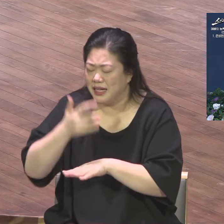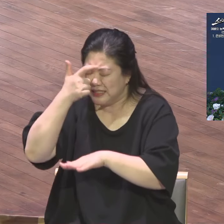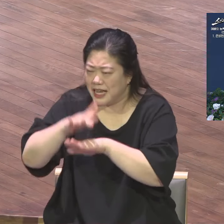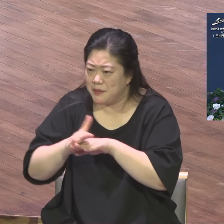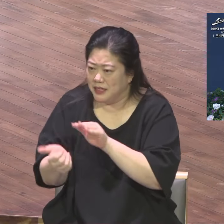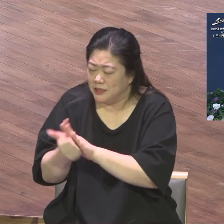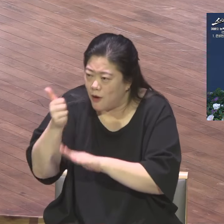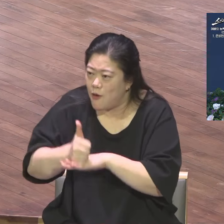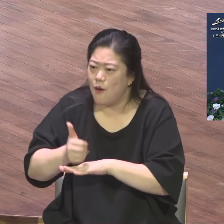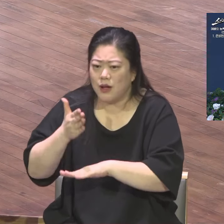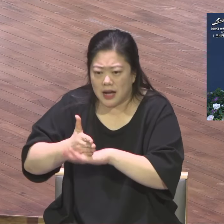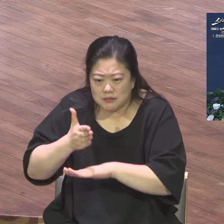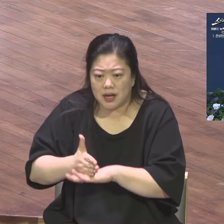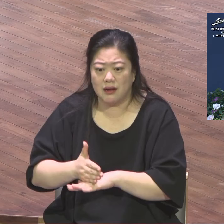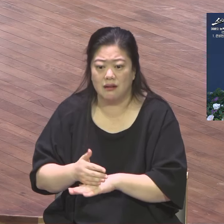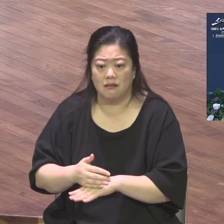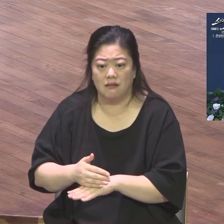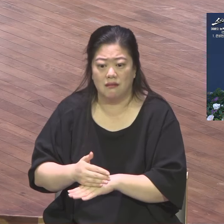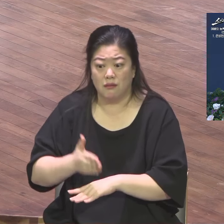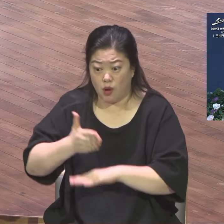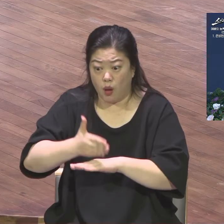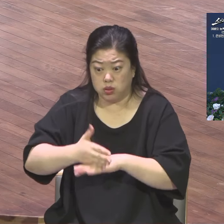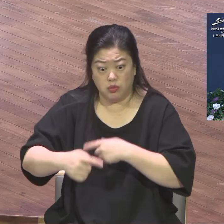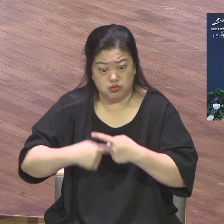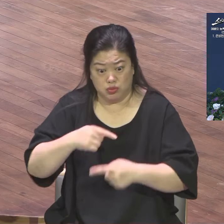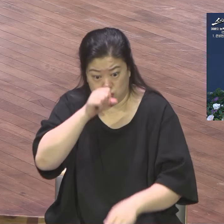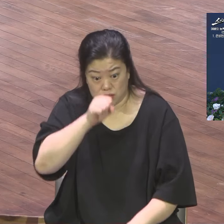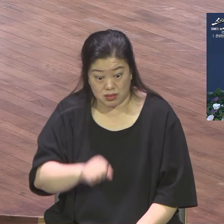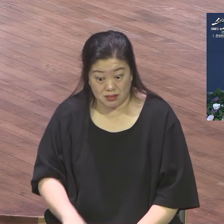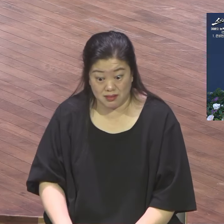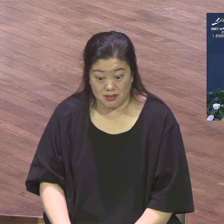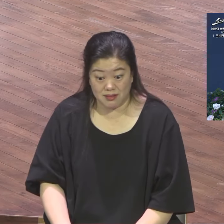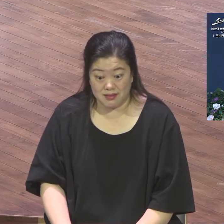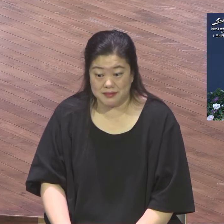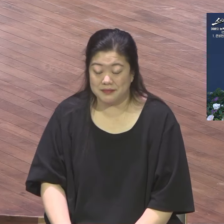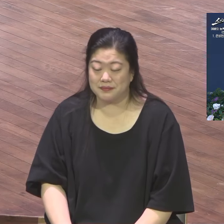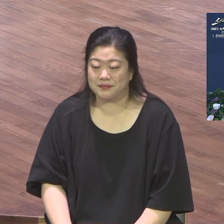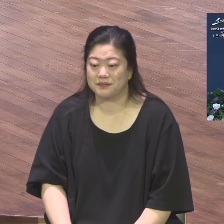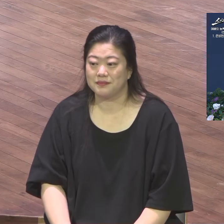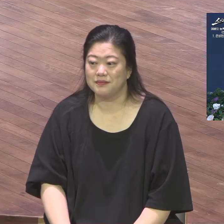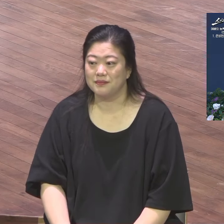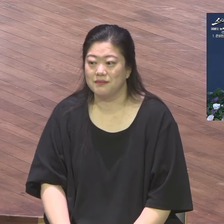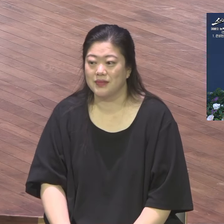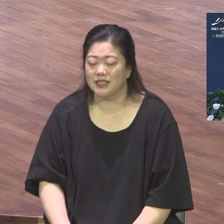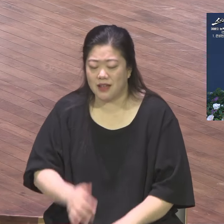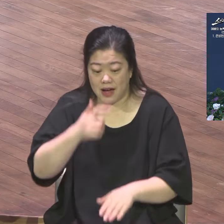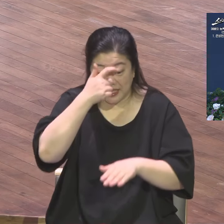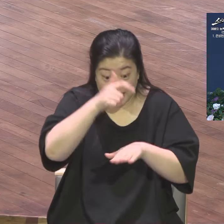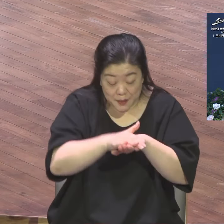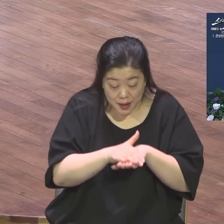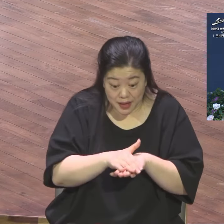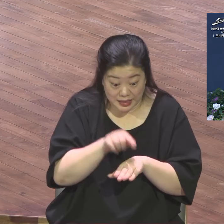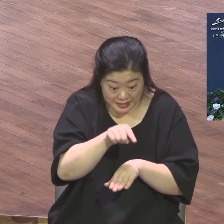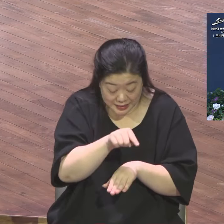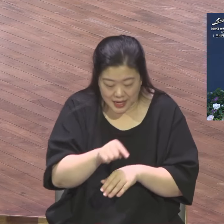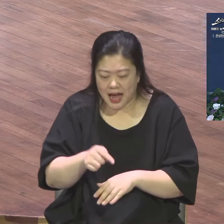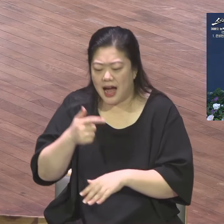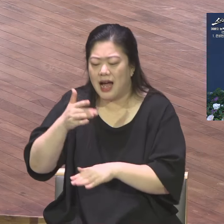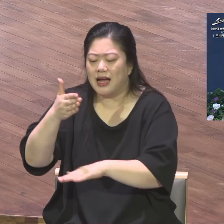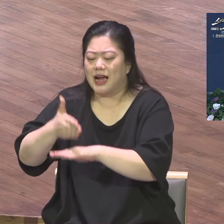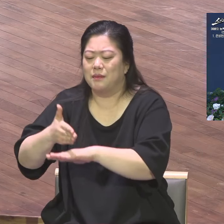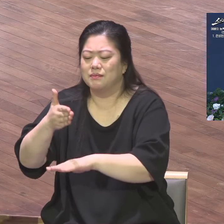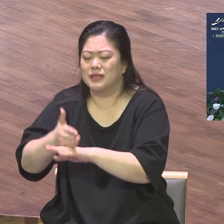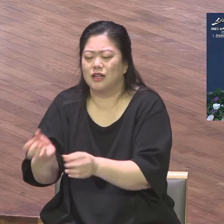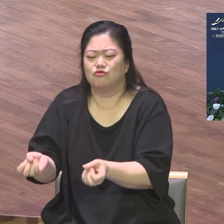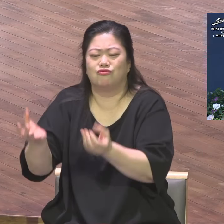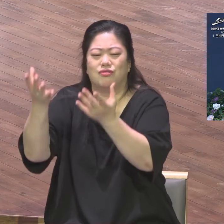감사합니다. 그런 분들 많잖아요, 우리 교회. 그래서 예배는요, 감사 축제. 내 영혼이 하나님 앞에 감사하는